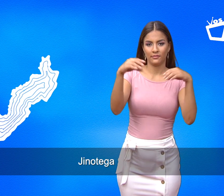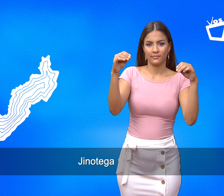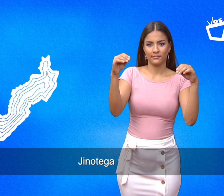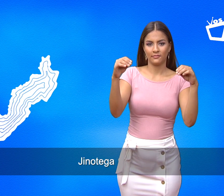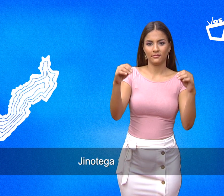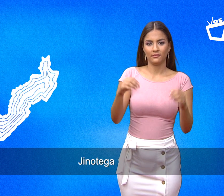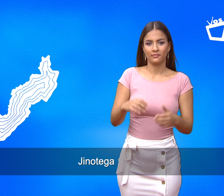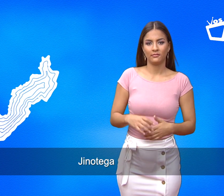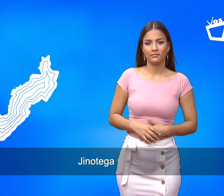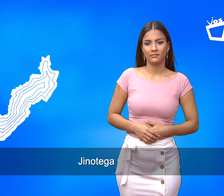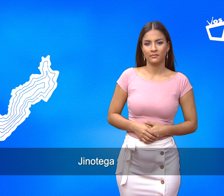jinotega